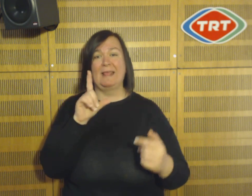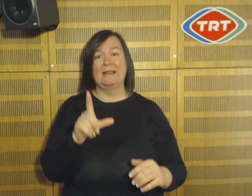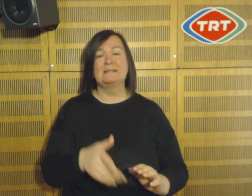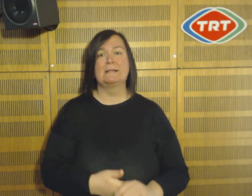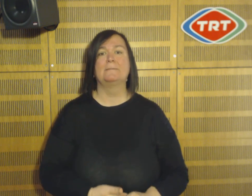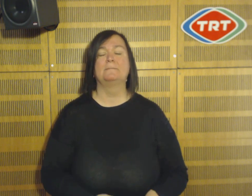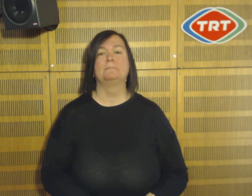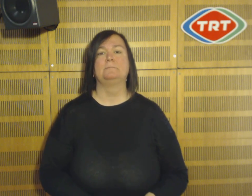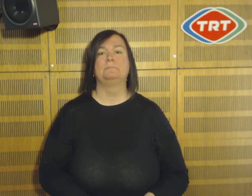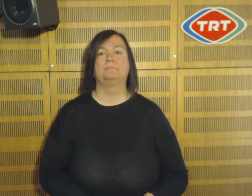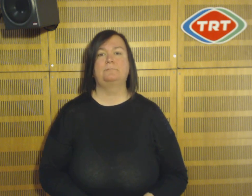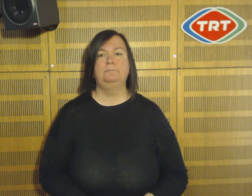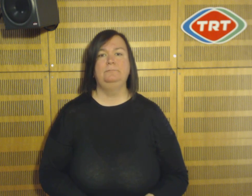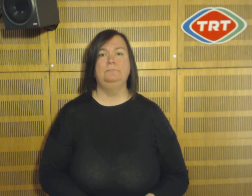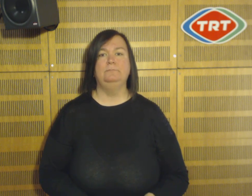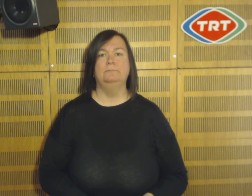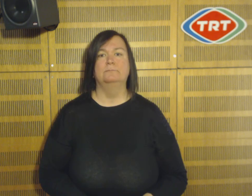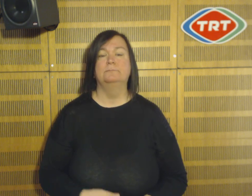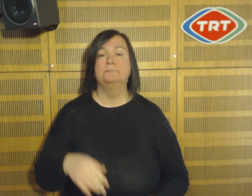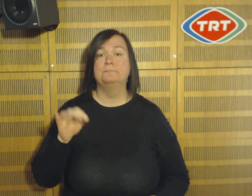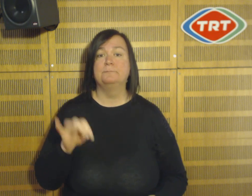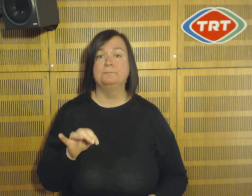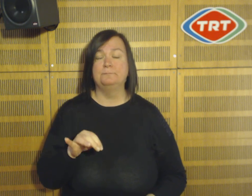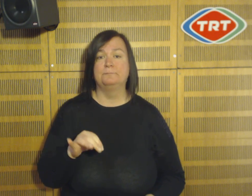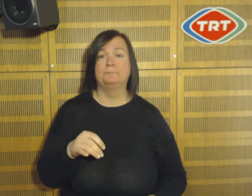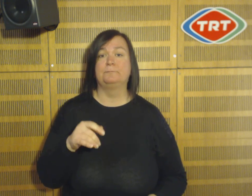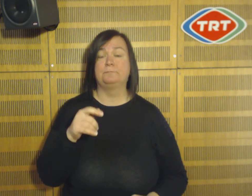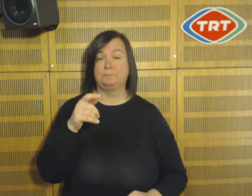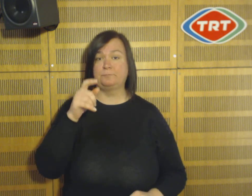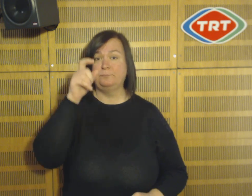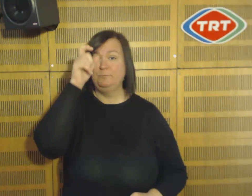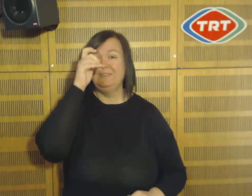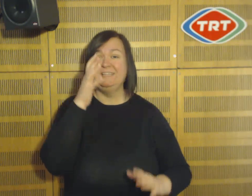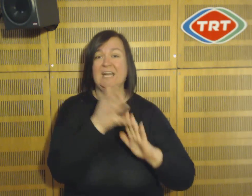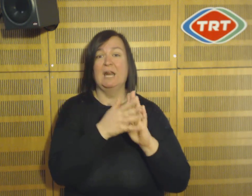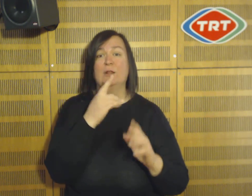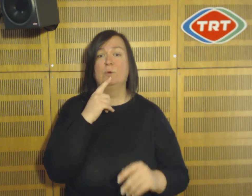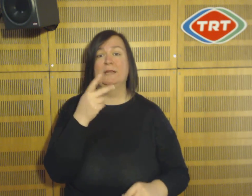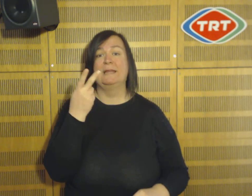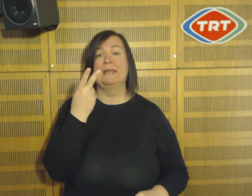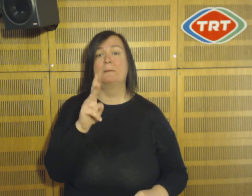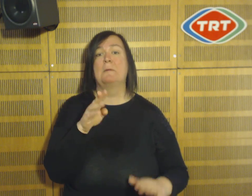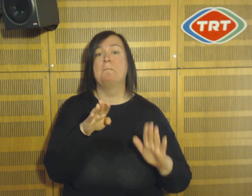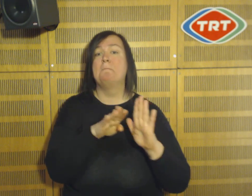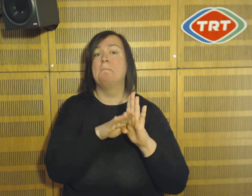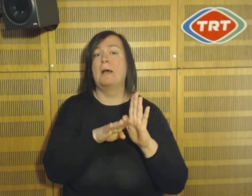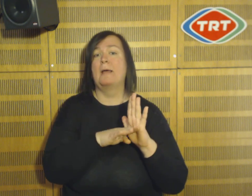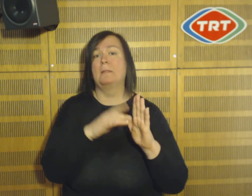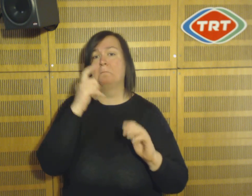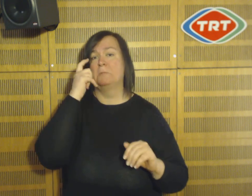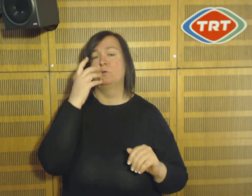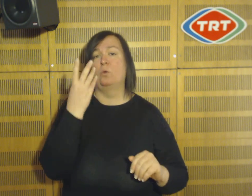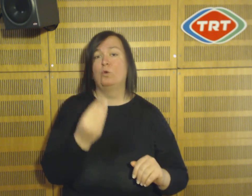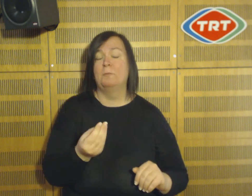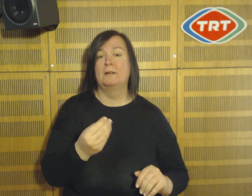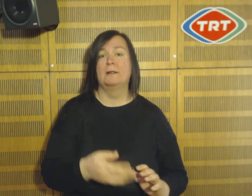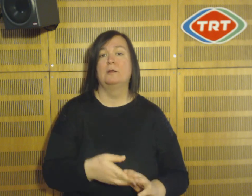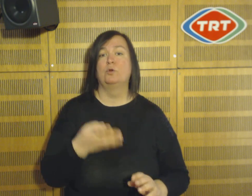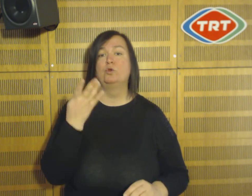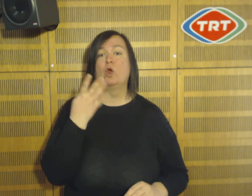Olur tabii ki E şu andaki güncel Türk şa sözlüğü yaklaşık 2000 madde başından oluşmakta ve 4300 tane